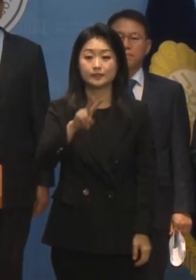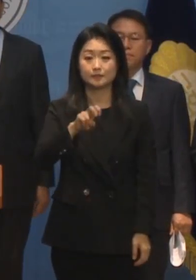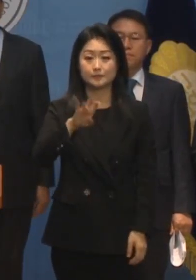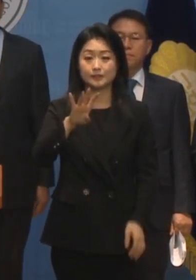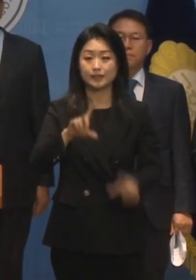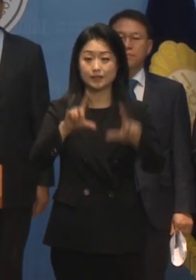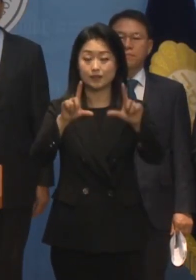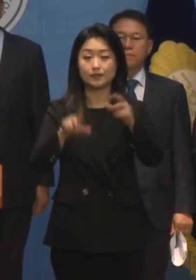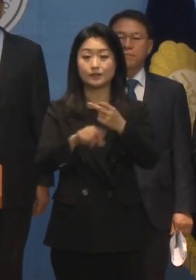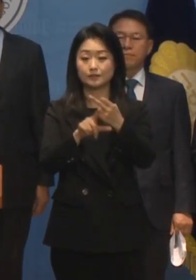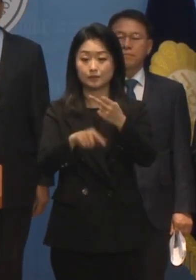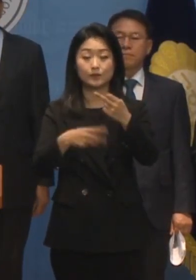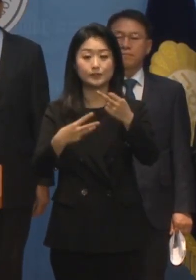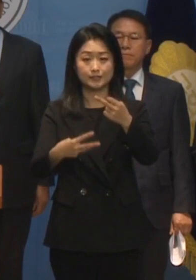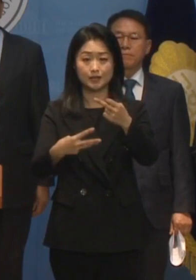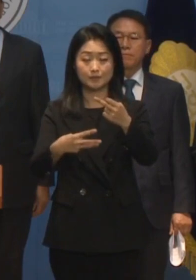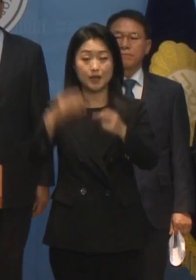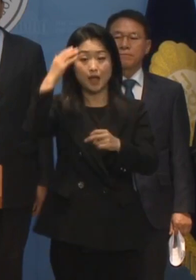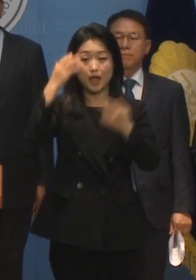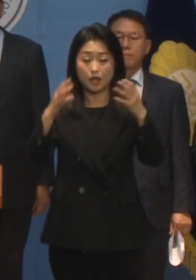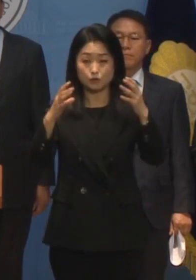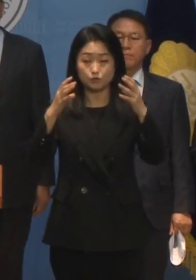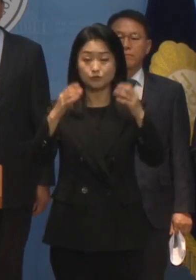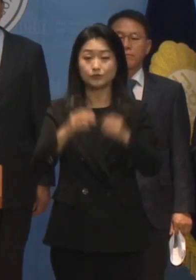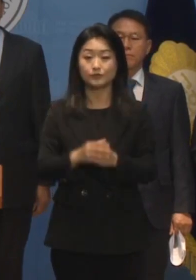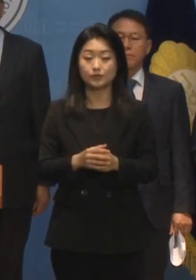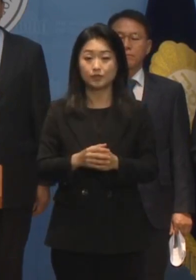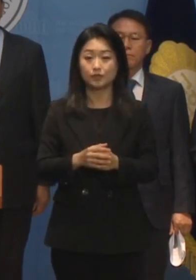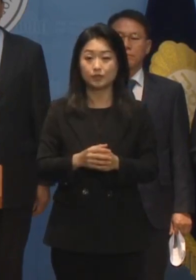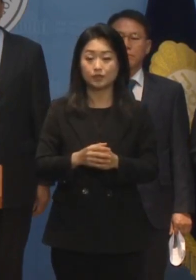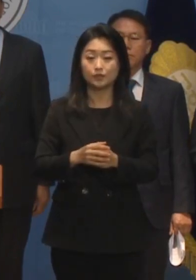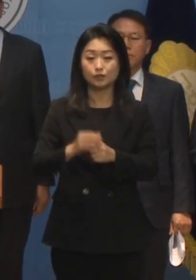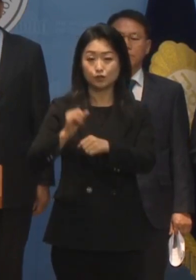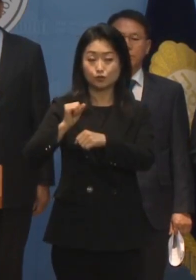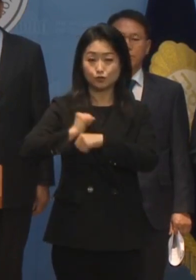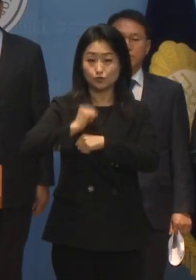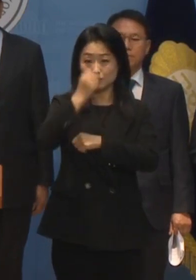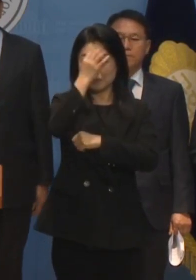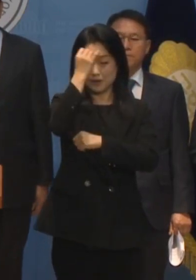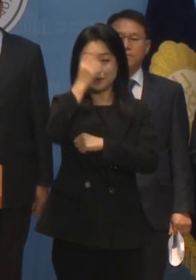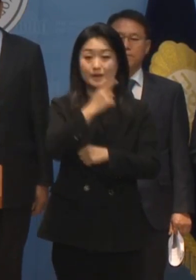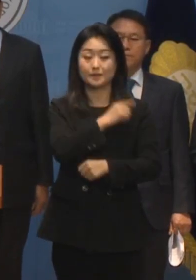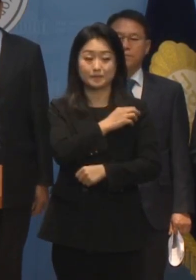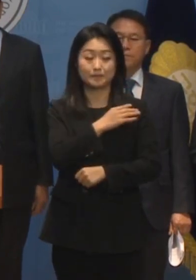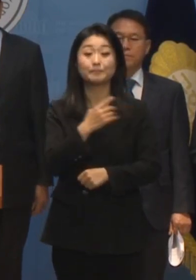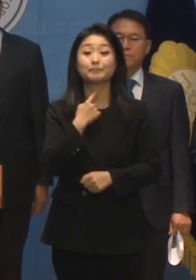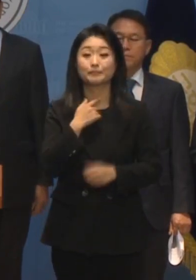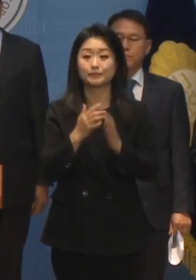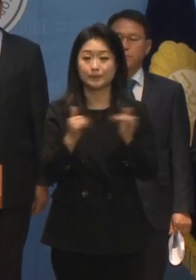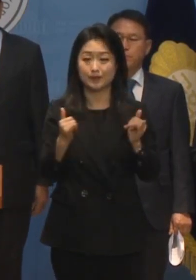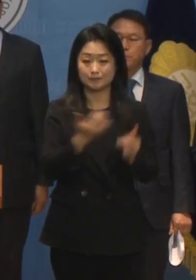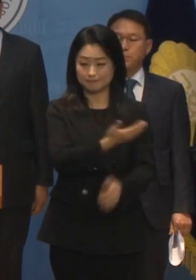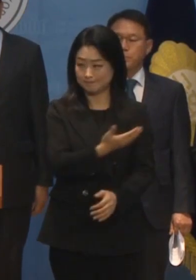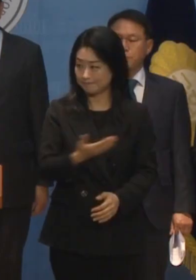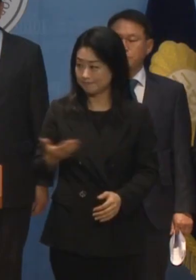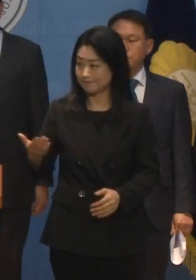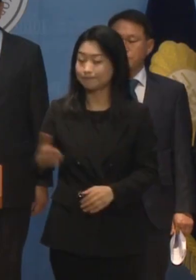2024년 12월 3일 대한민국 예비역 장성 일동 이상입니다.